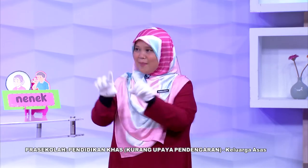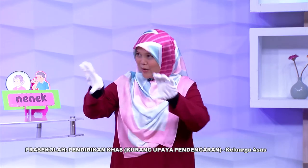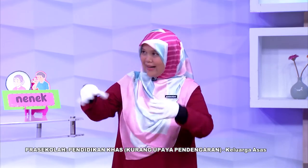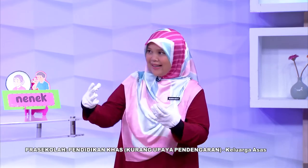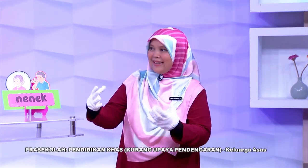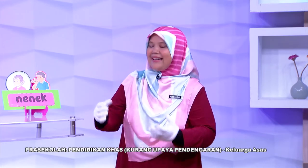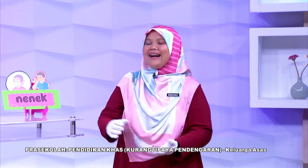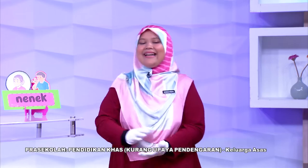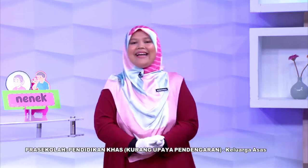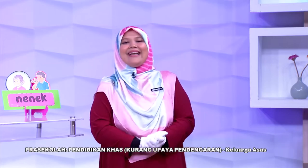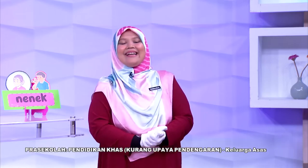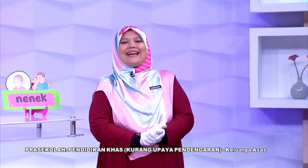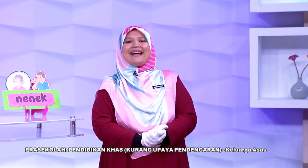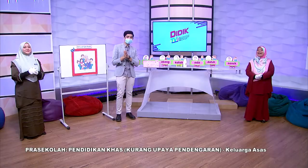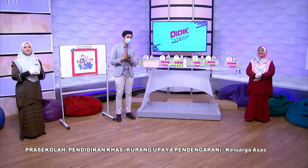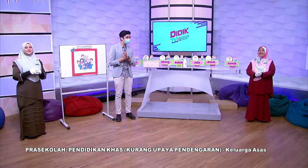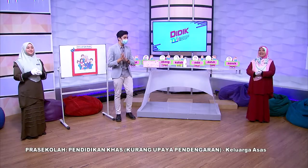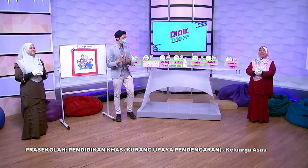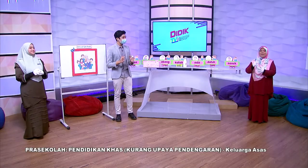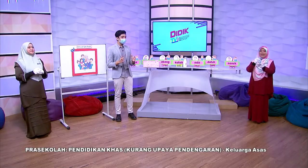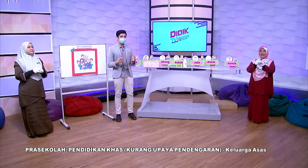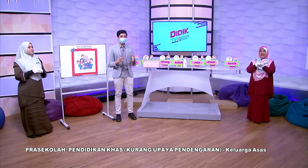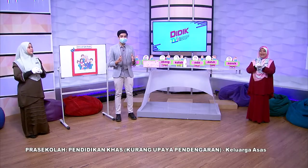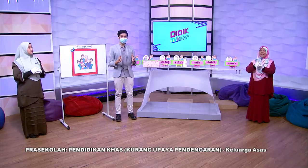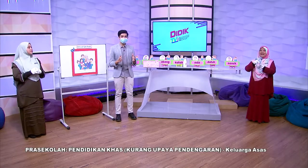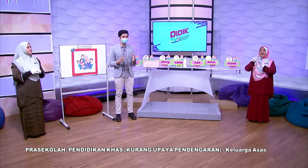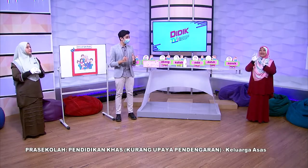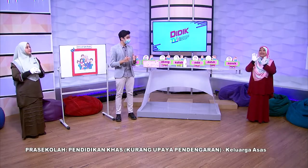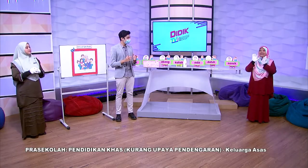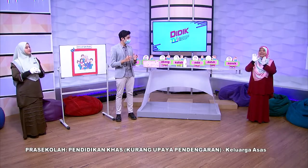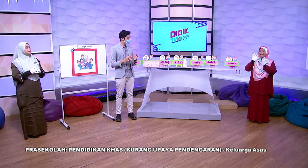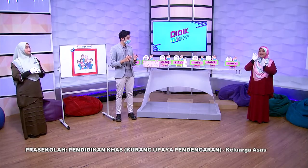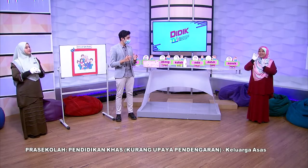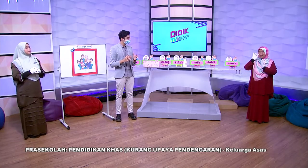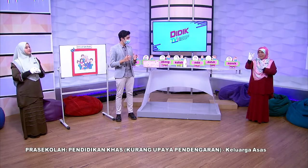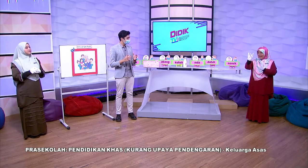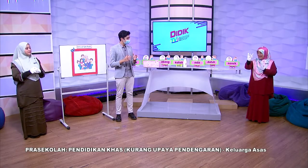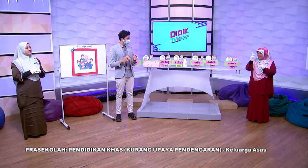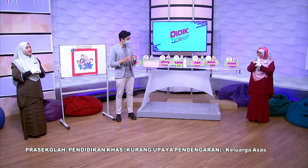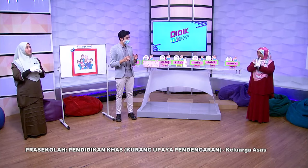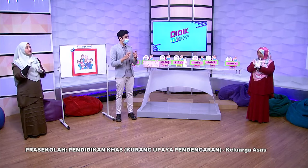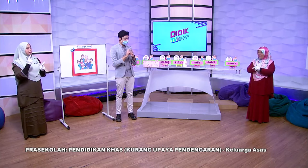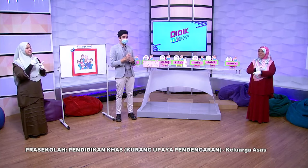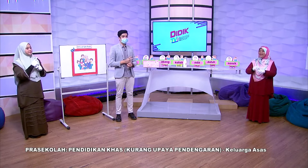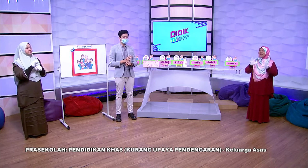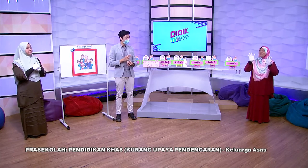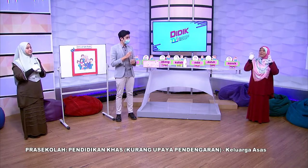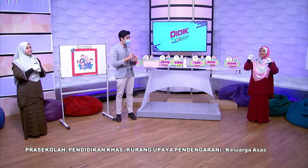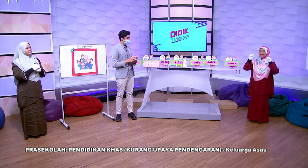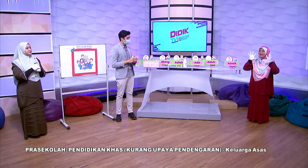boleh Aceh salah oke dalam kiraan lafalkan bisa silakan krisis mulai kita